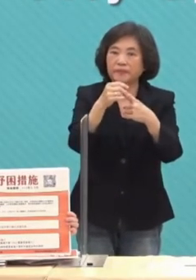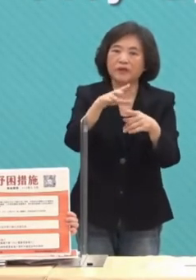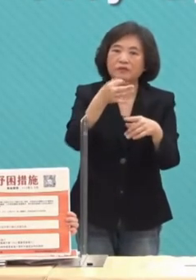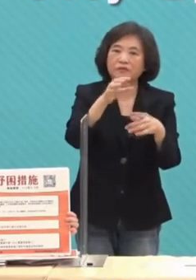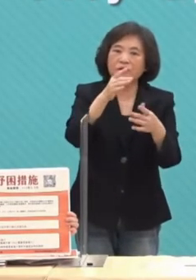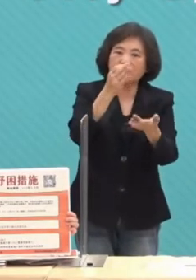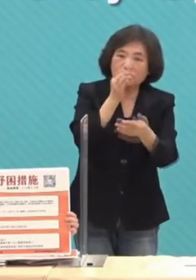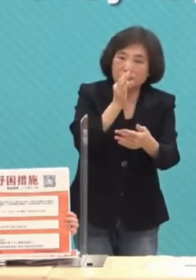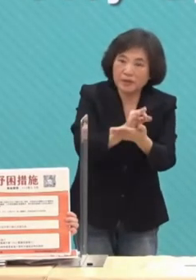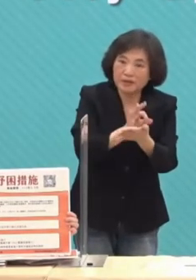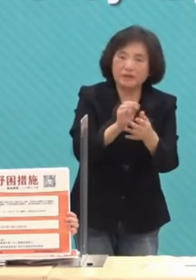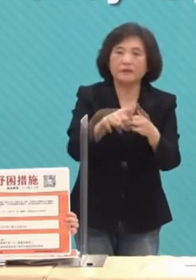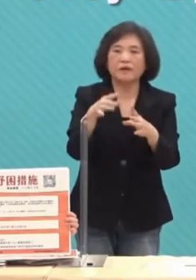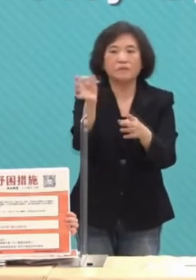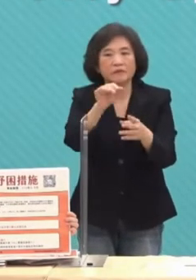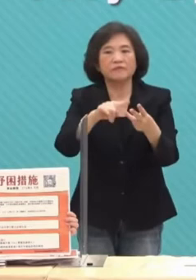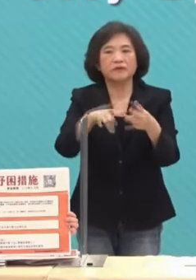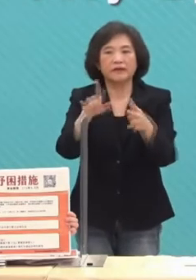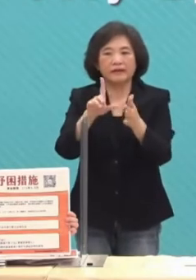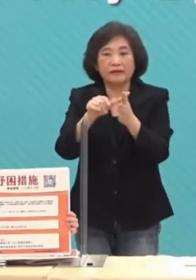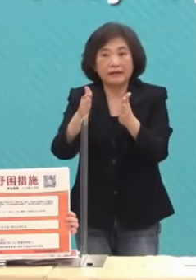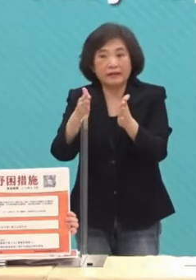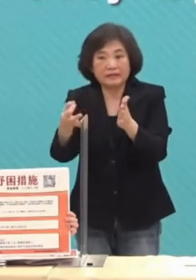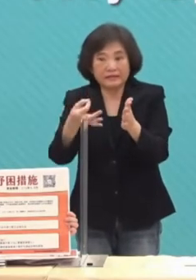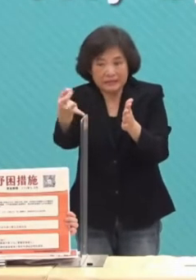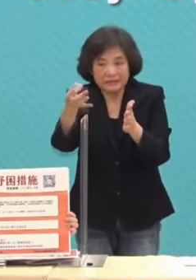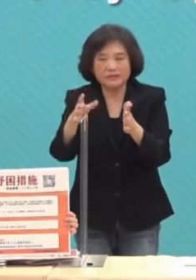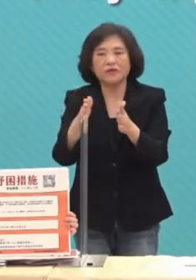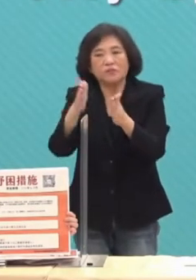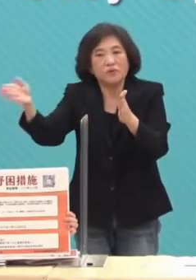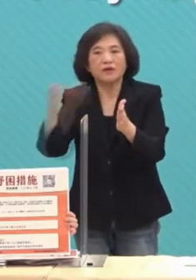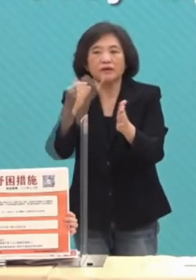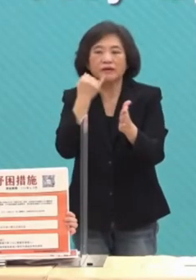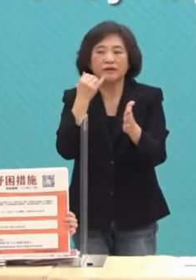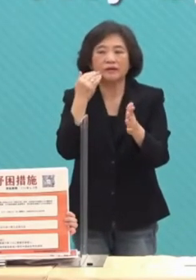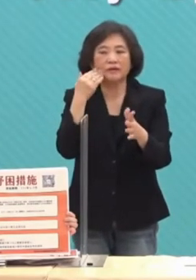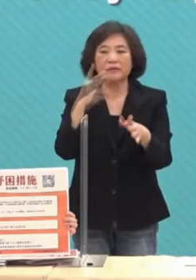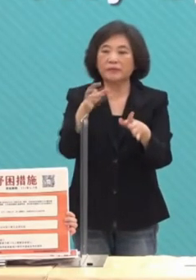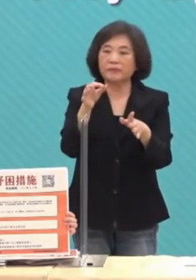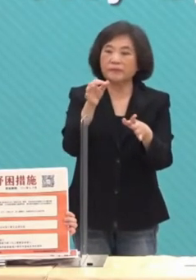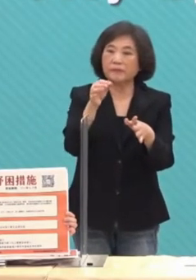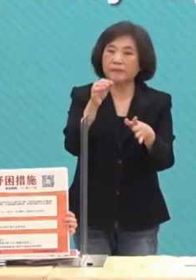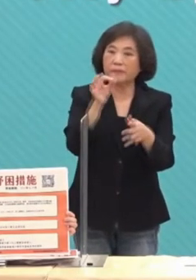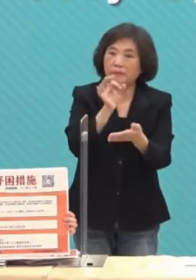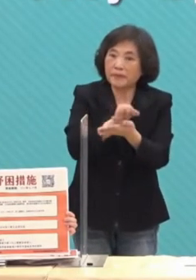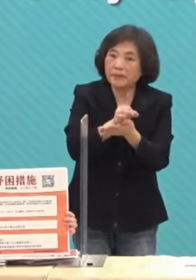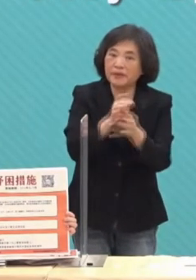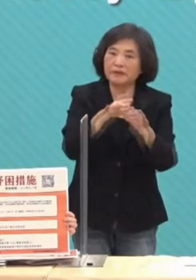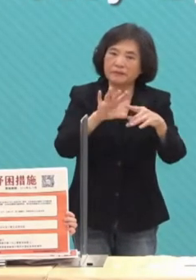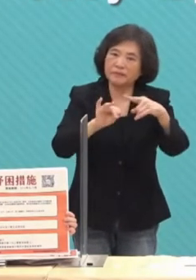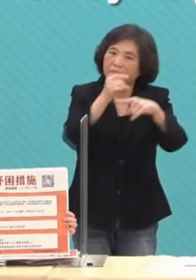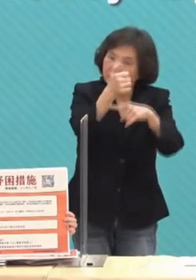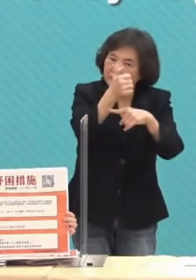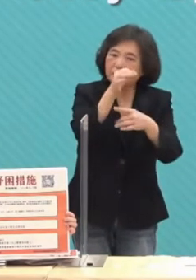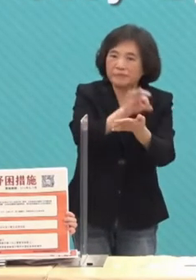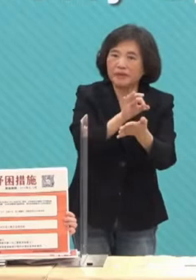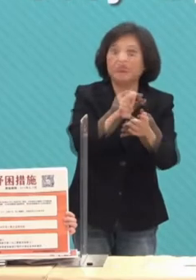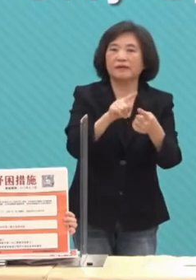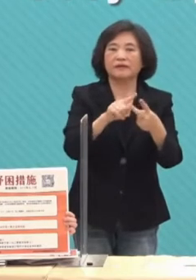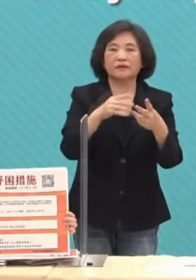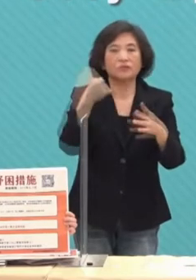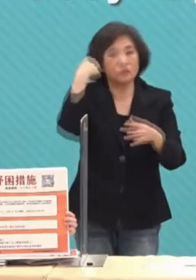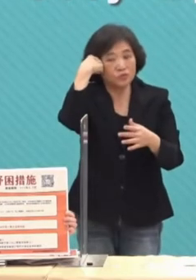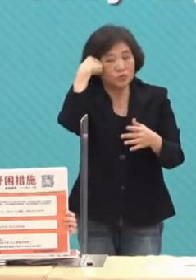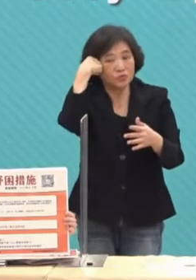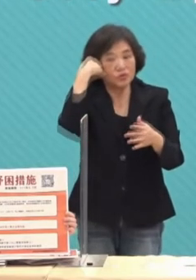减租、免租还有延租。减租大概做营业用的部分我们大概是减50%，那如果是做